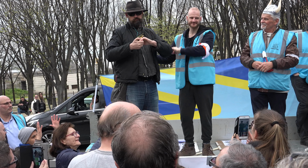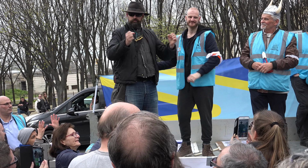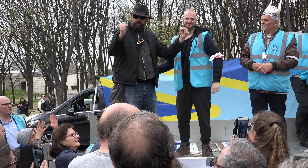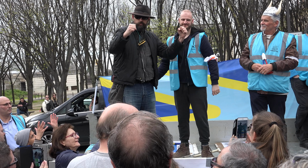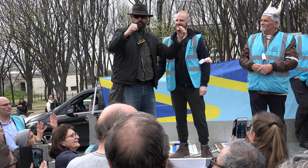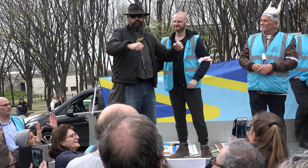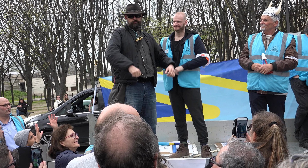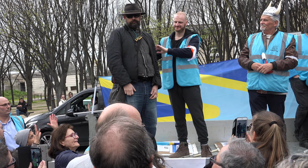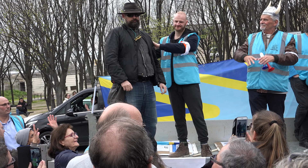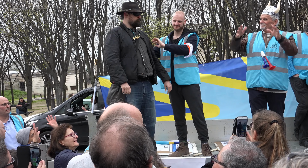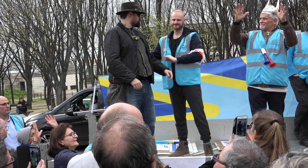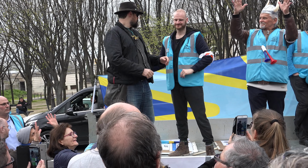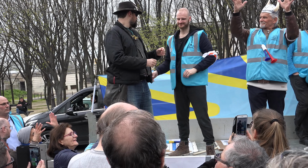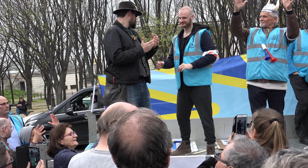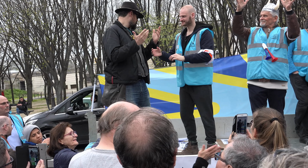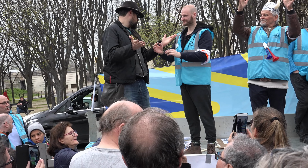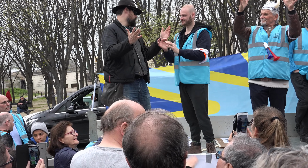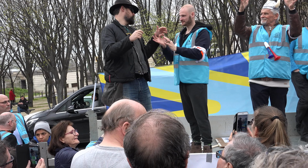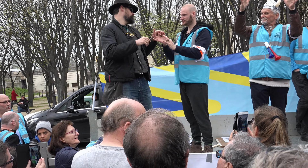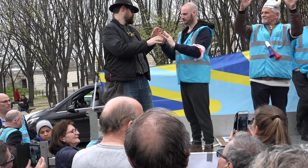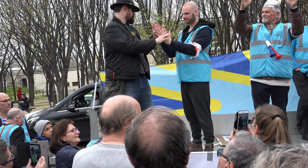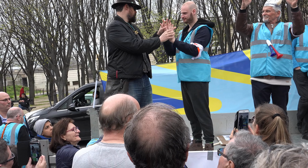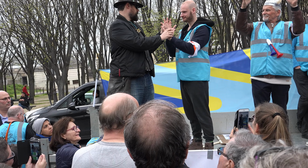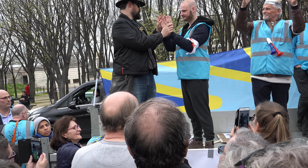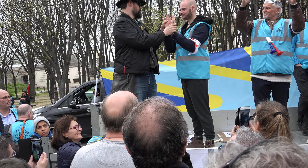il est important qu'on travaille tous dans le même sens et qu'on soit solidaires.